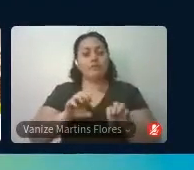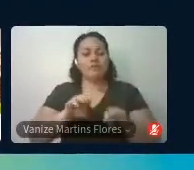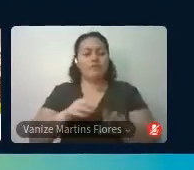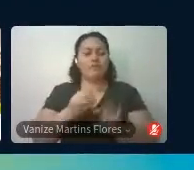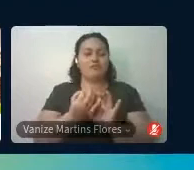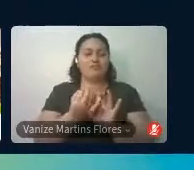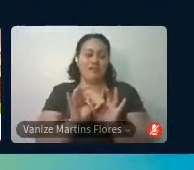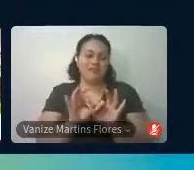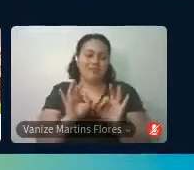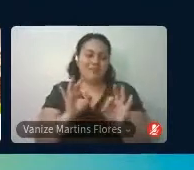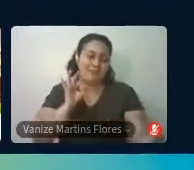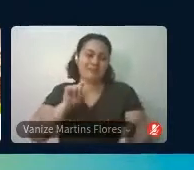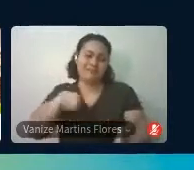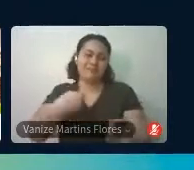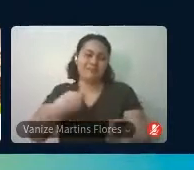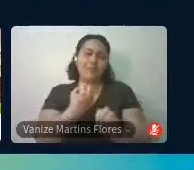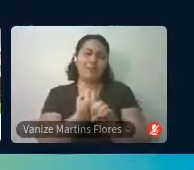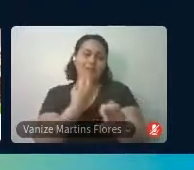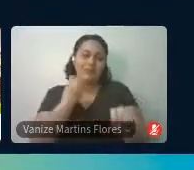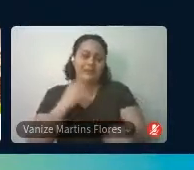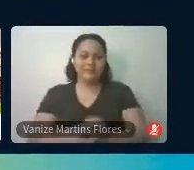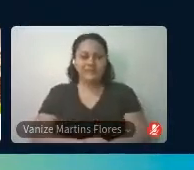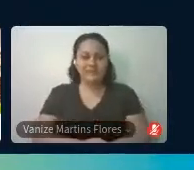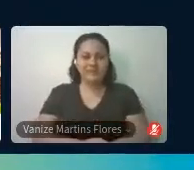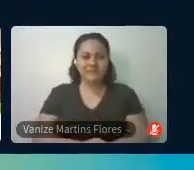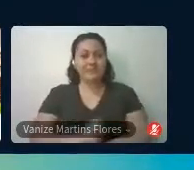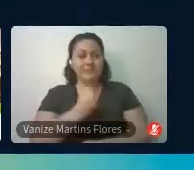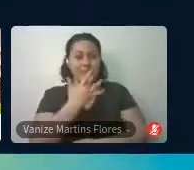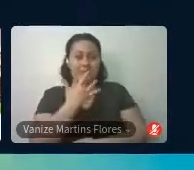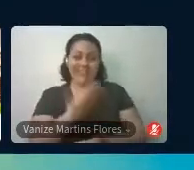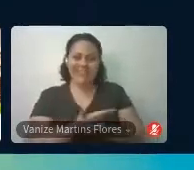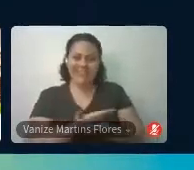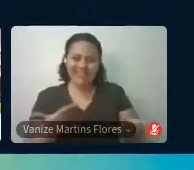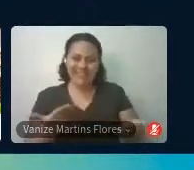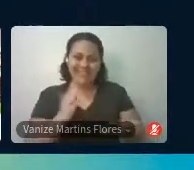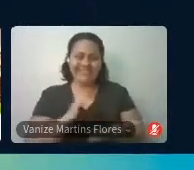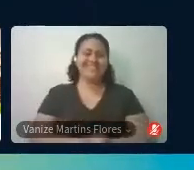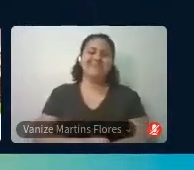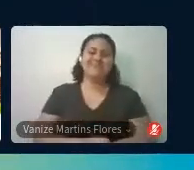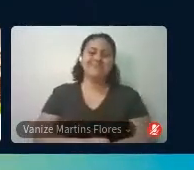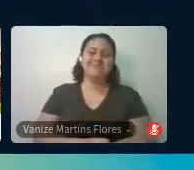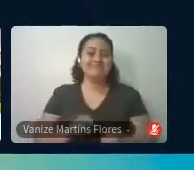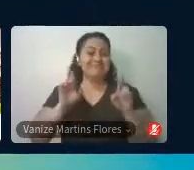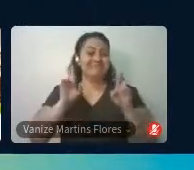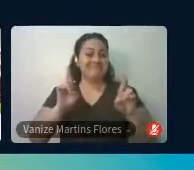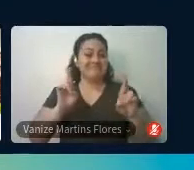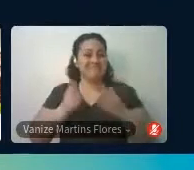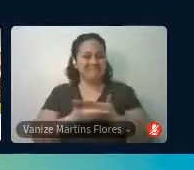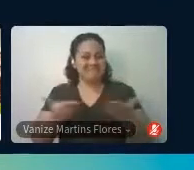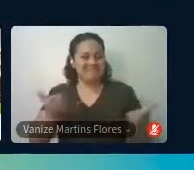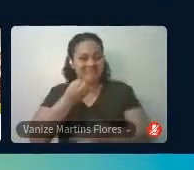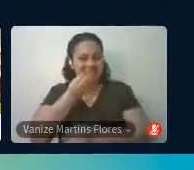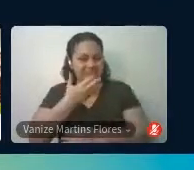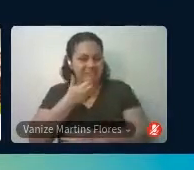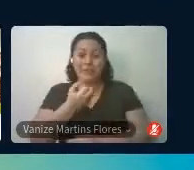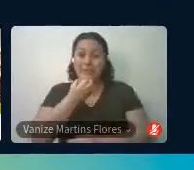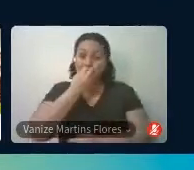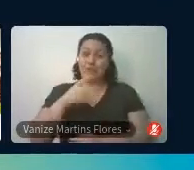Oi, boa tarde todo mundo. Espero que esteja todo mundo bem. É bom estar aqui junto.